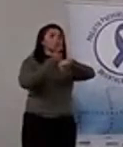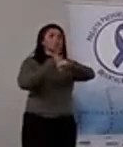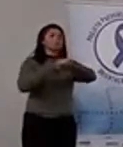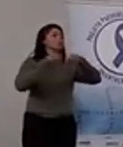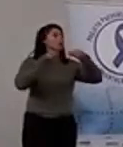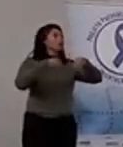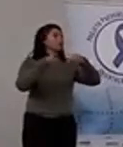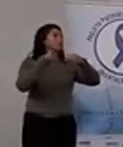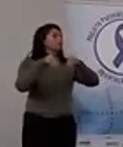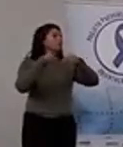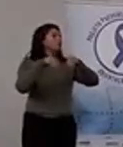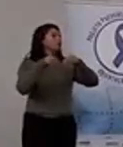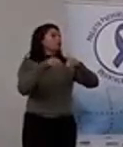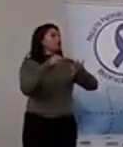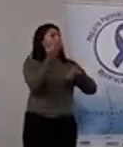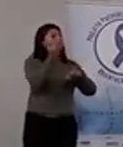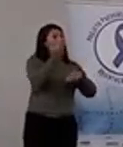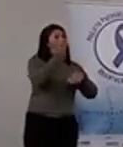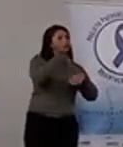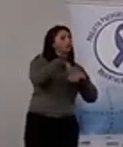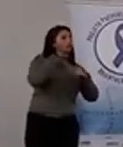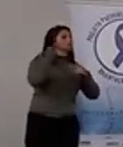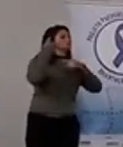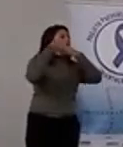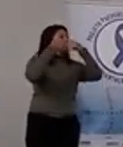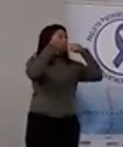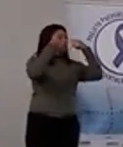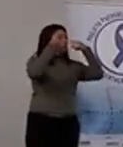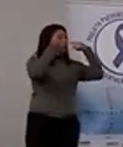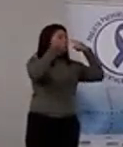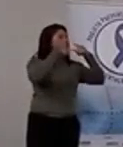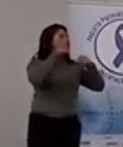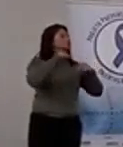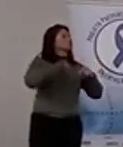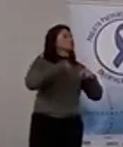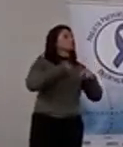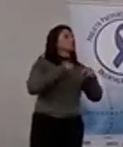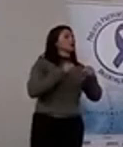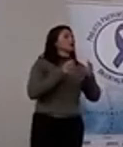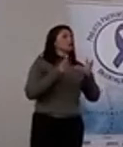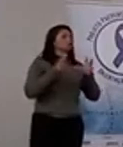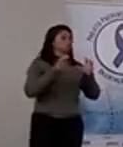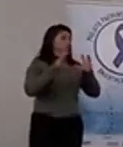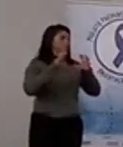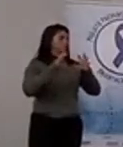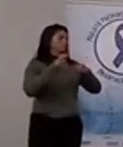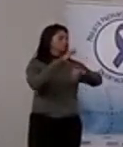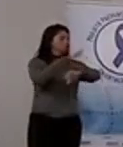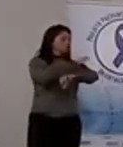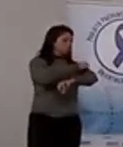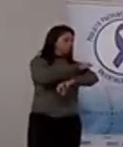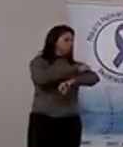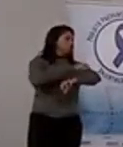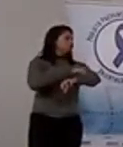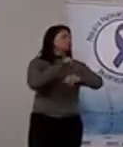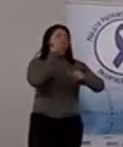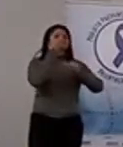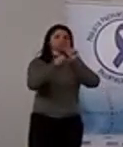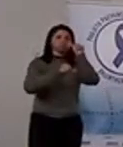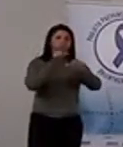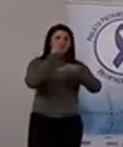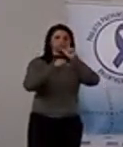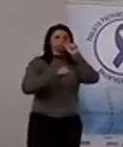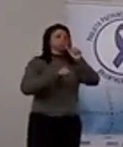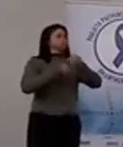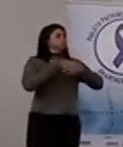crianças têm crise convulsiva e têm alteração muscular também. Muitas já, com 1 mês de vida, vivem na dependência do